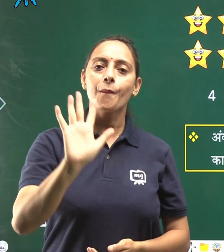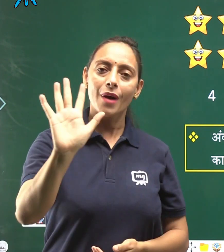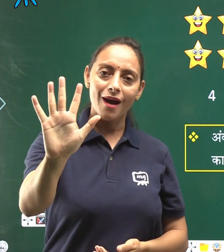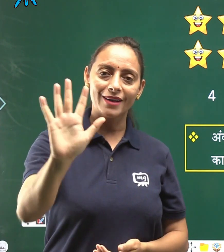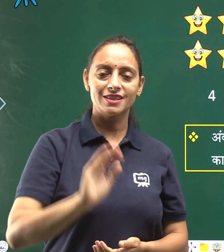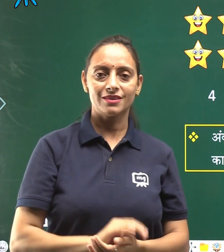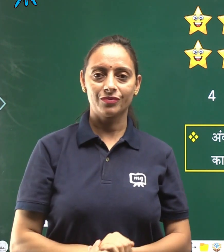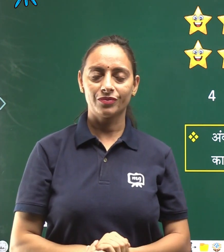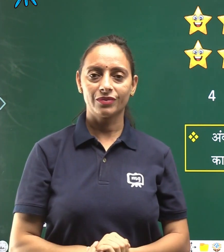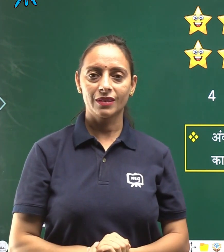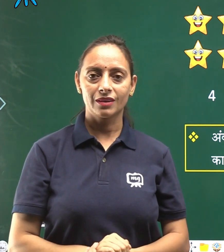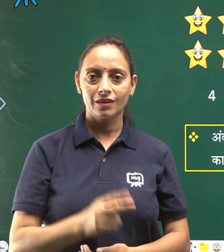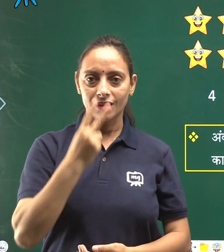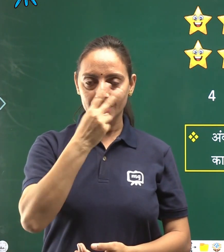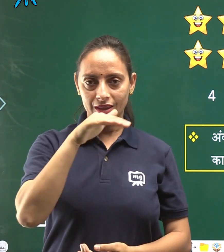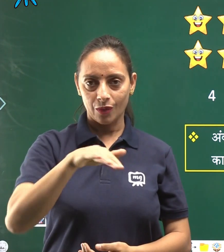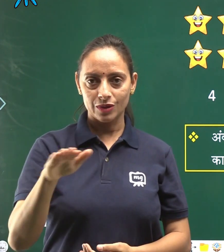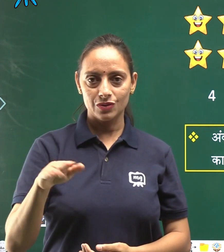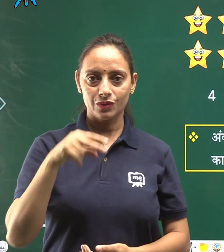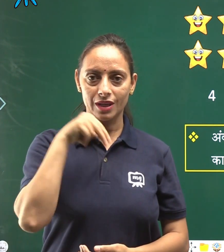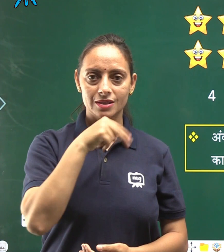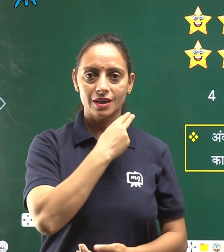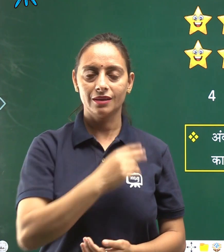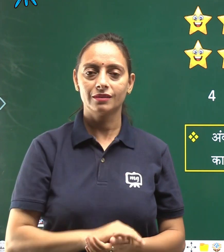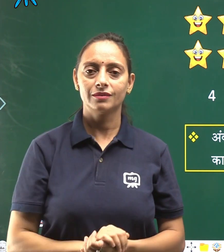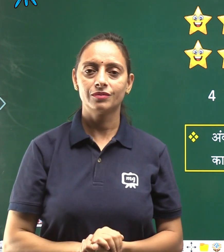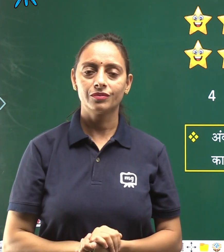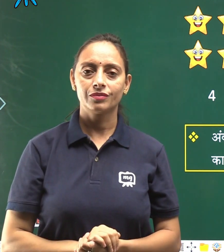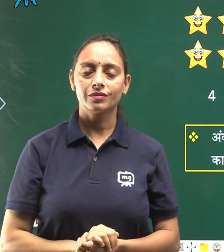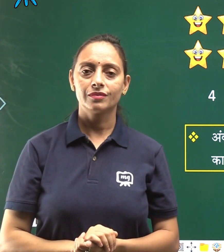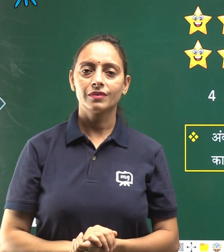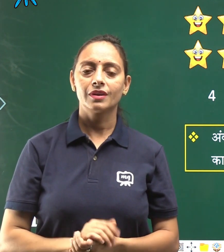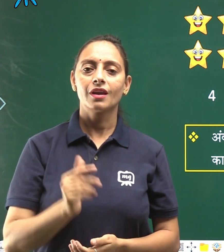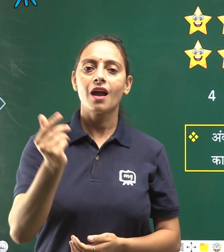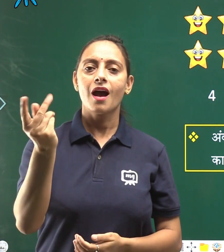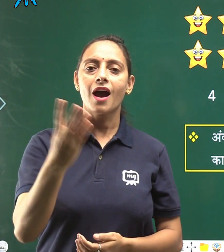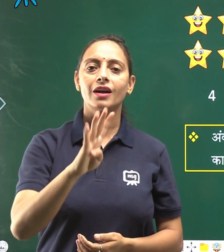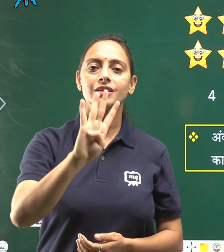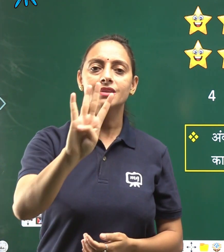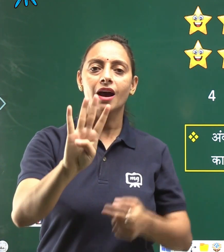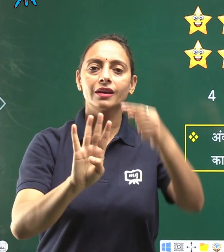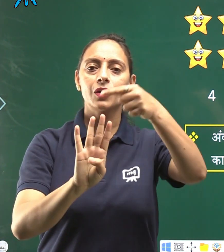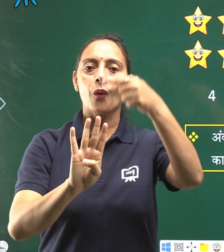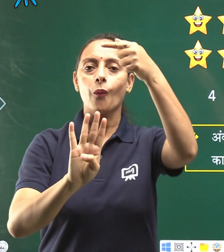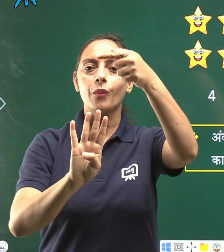5। देखो बच्चों, नीचे अंक 4 के ऊपर